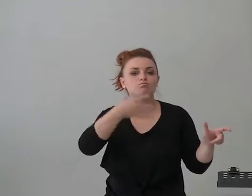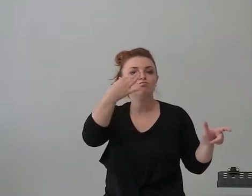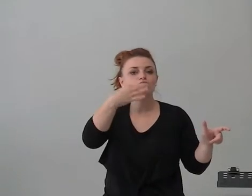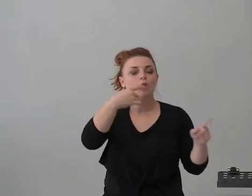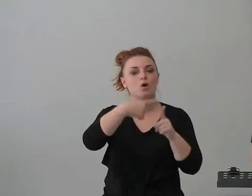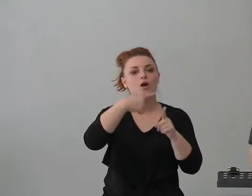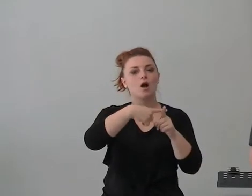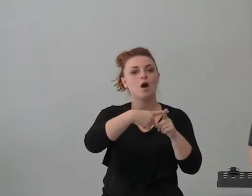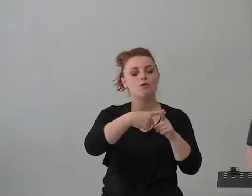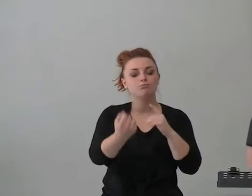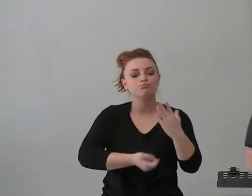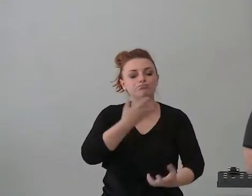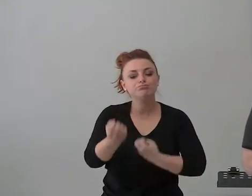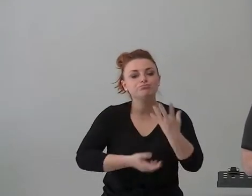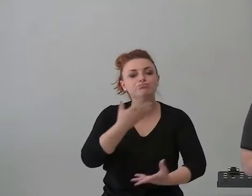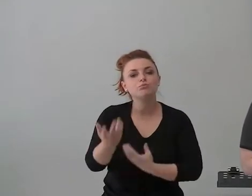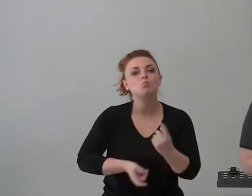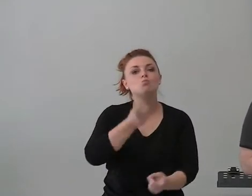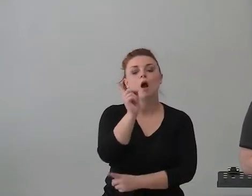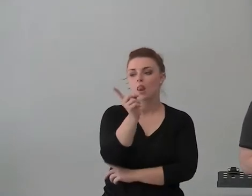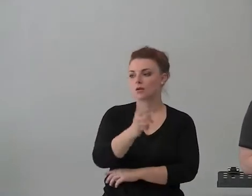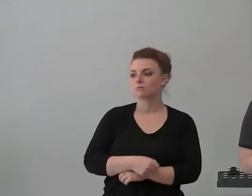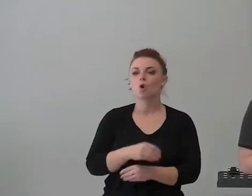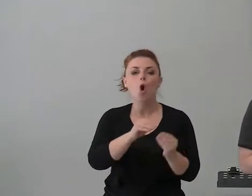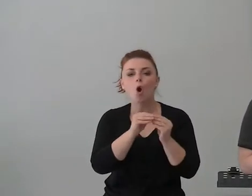Il credente fruttuoso, com'è?